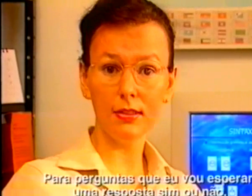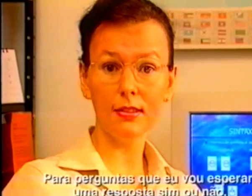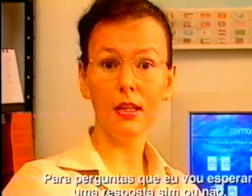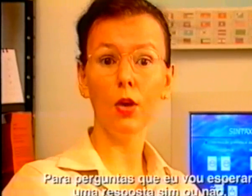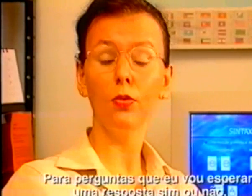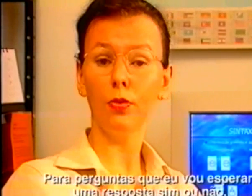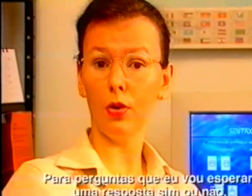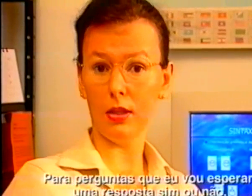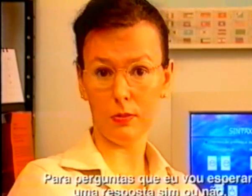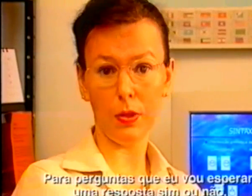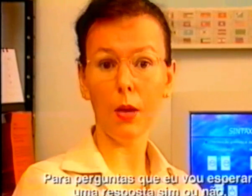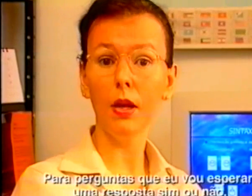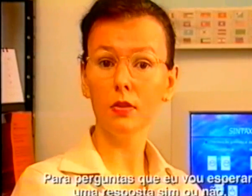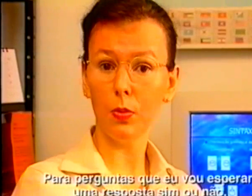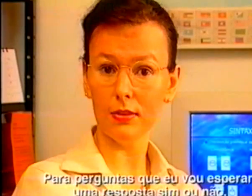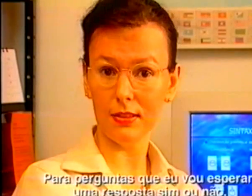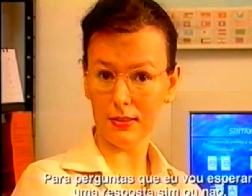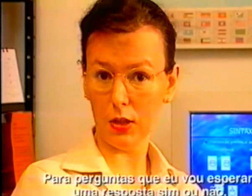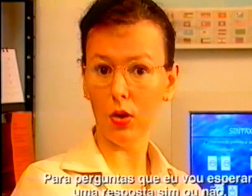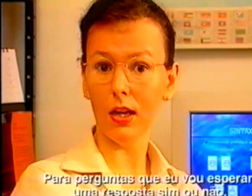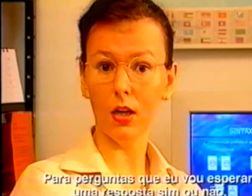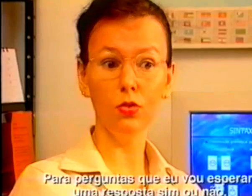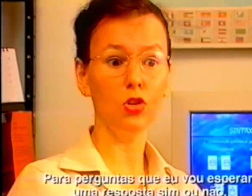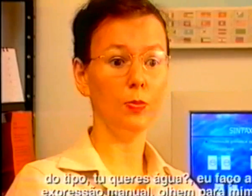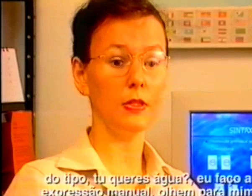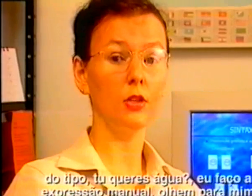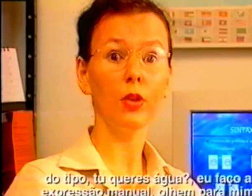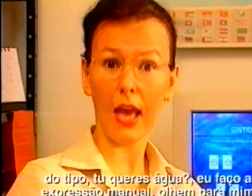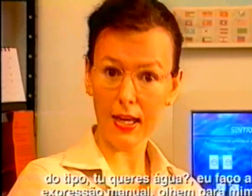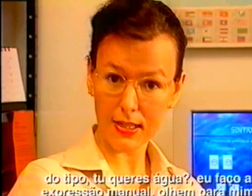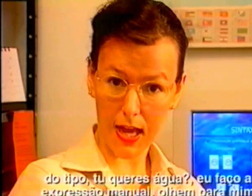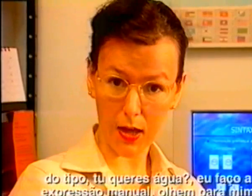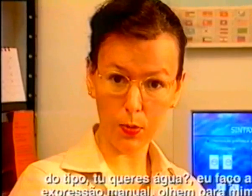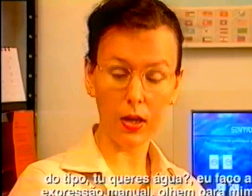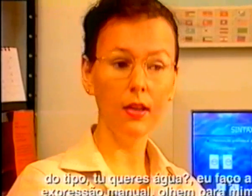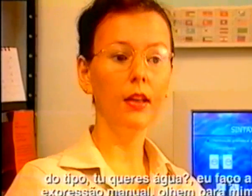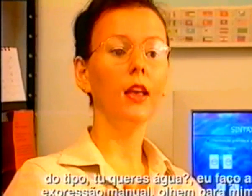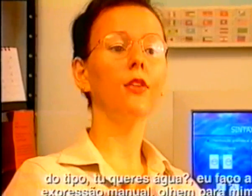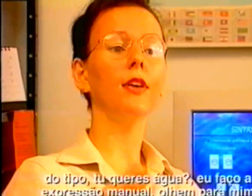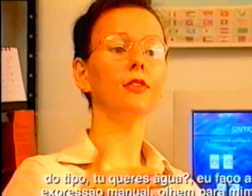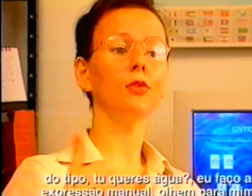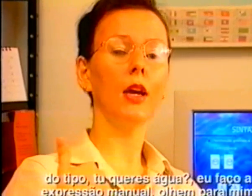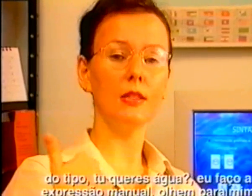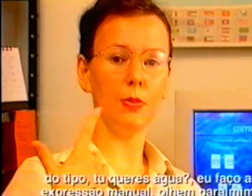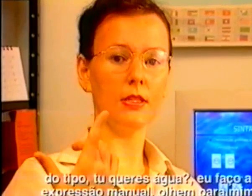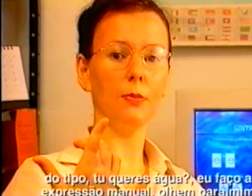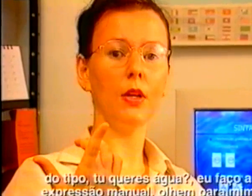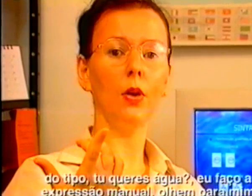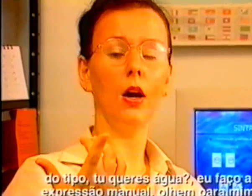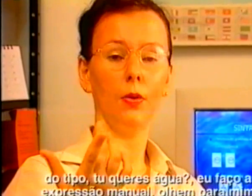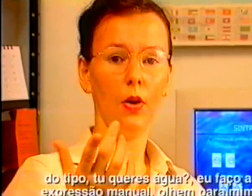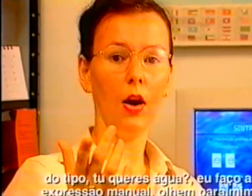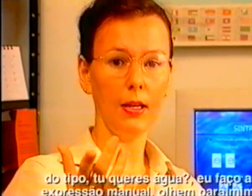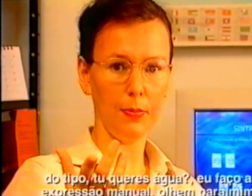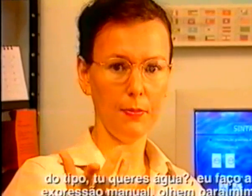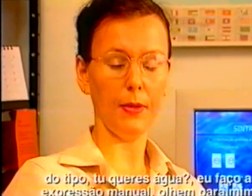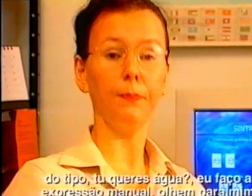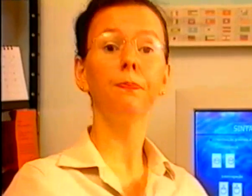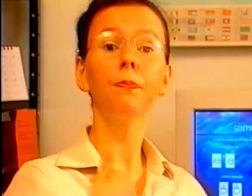perguntas que eu vou esperar uma resposta sim ou não, do tipo assim: tu queres água? Eu faço a expressão manual: olhem para mim.